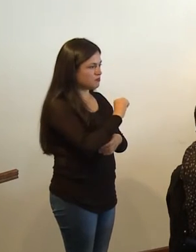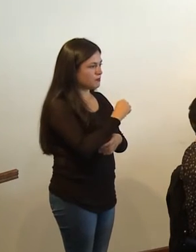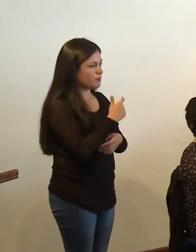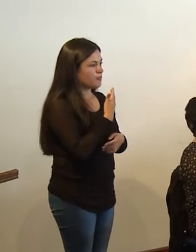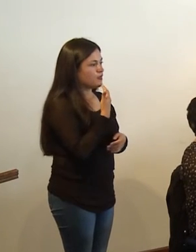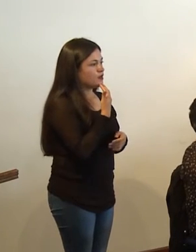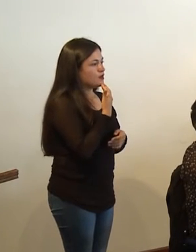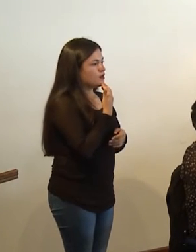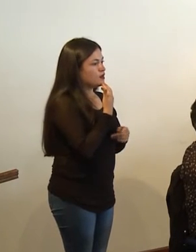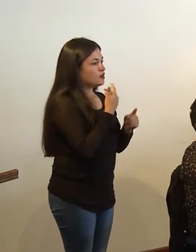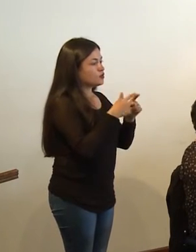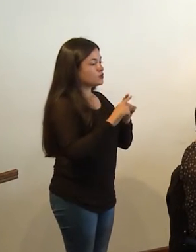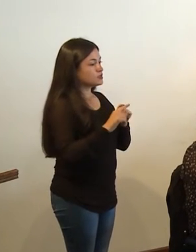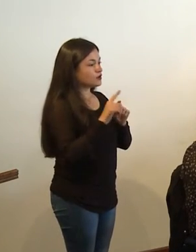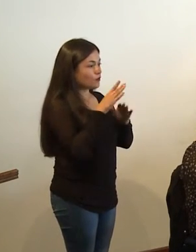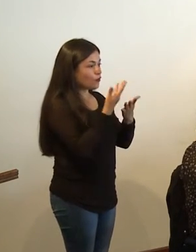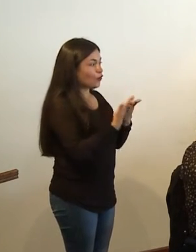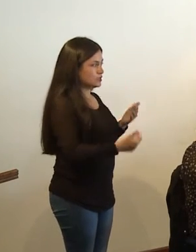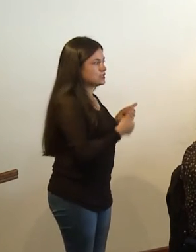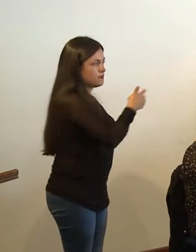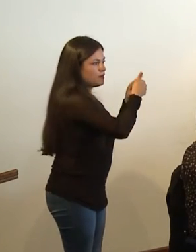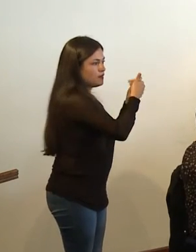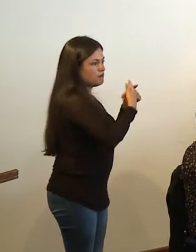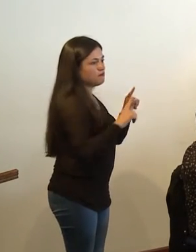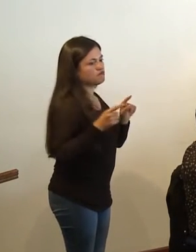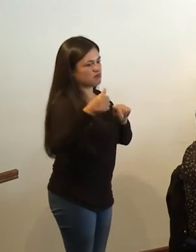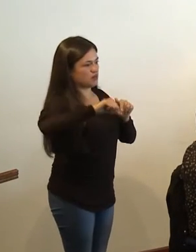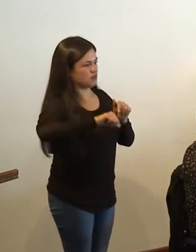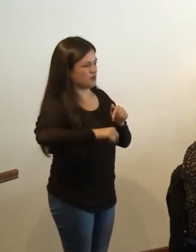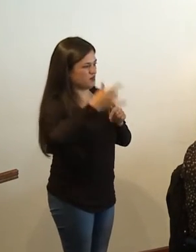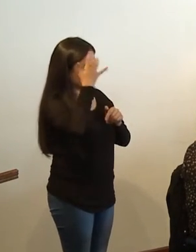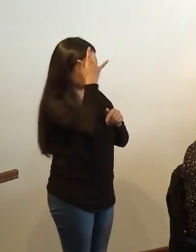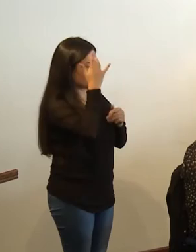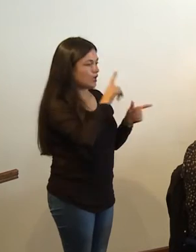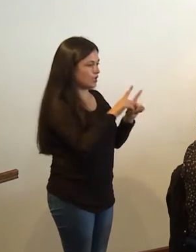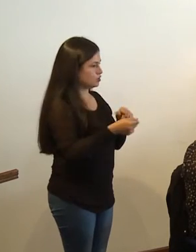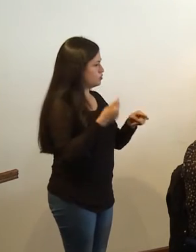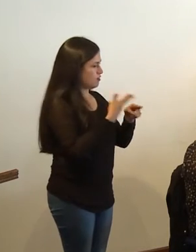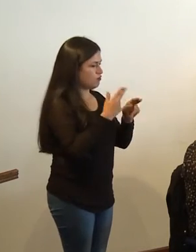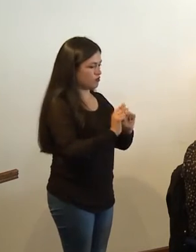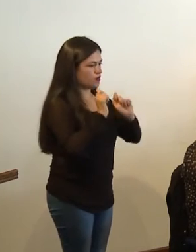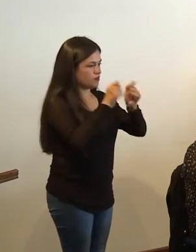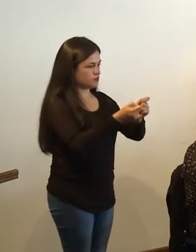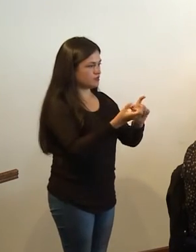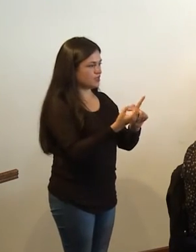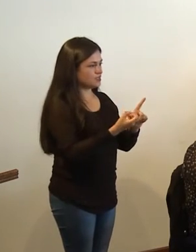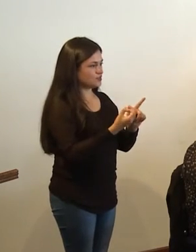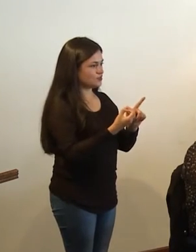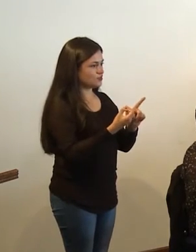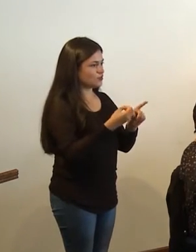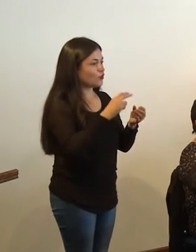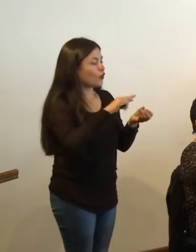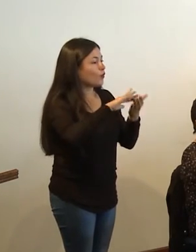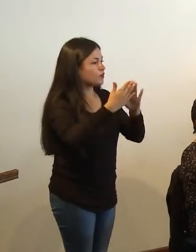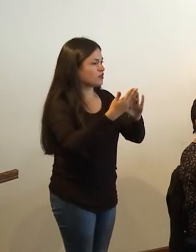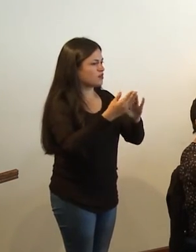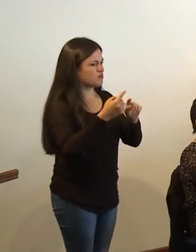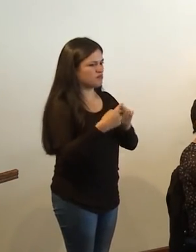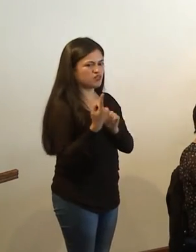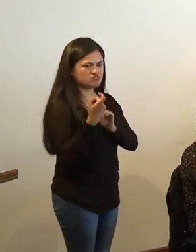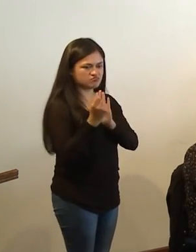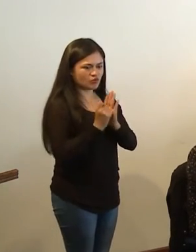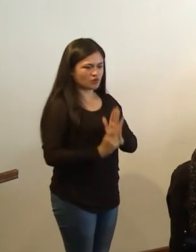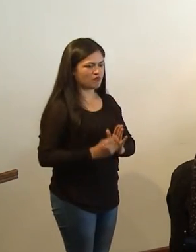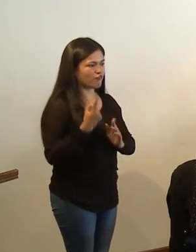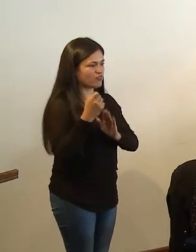sea, ahí igualito y no hubo debate, pelea, cuestionamiento, y básicamente era lo siguiente, decían, vamos a llamar a educación comunitaria